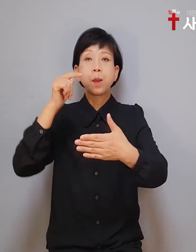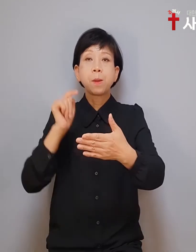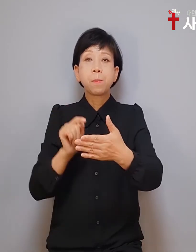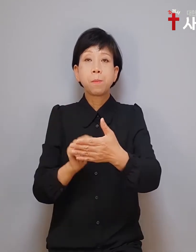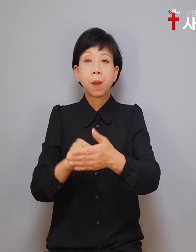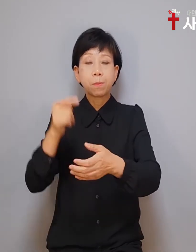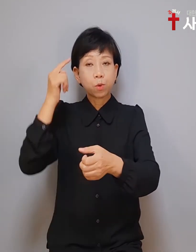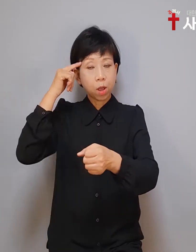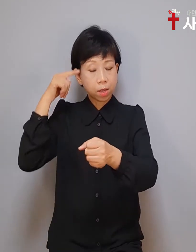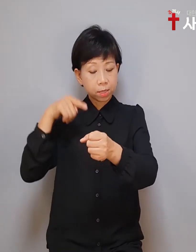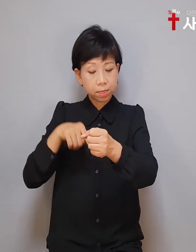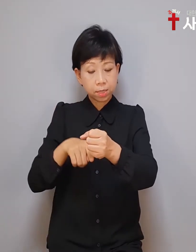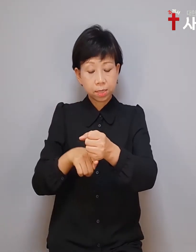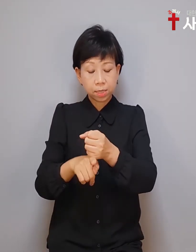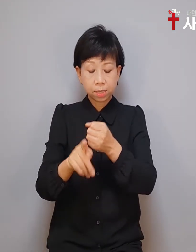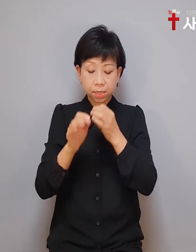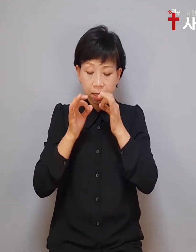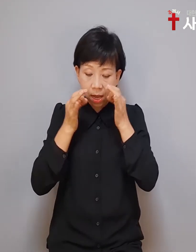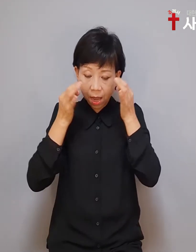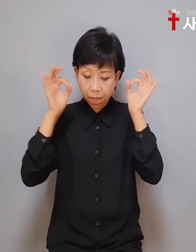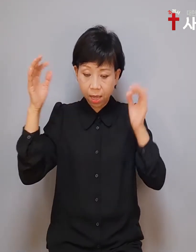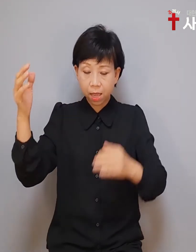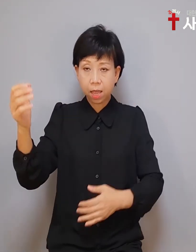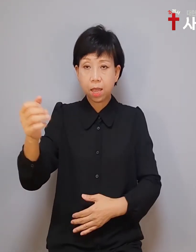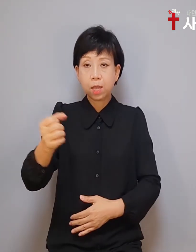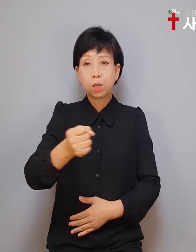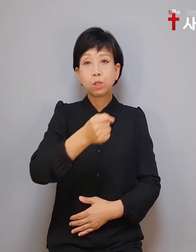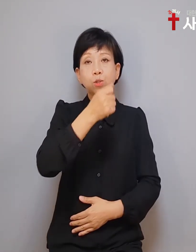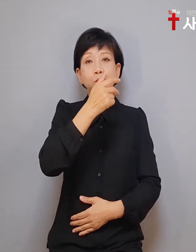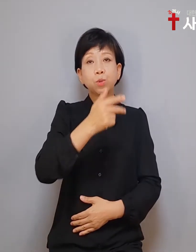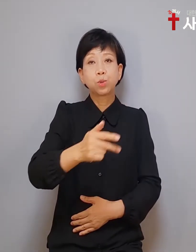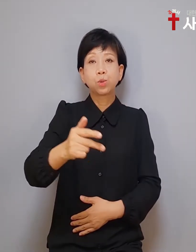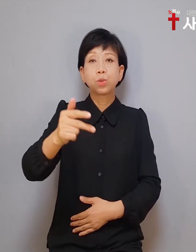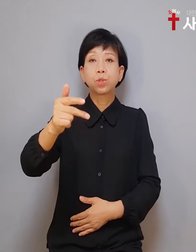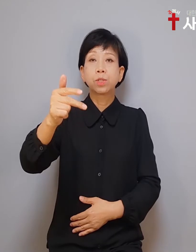나의 맘과 뜻 다해